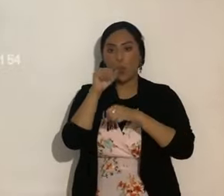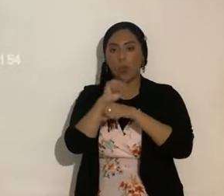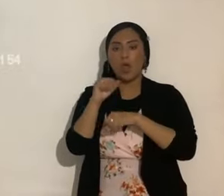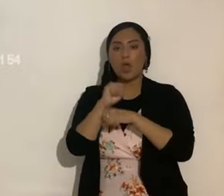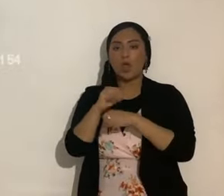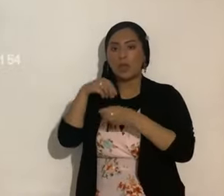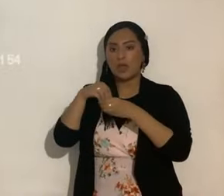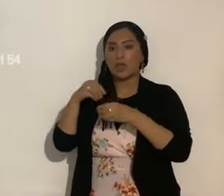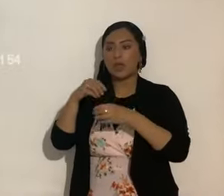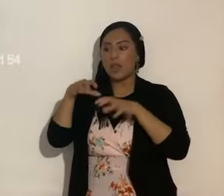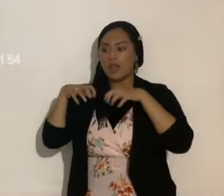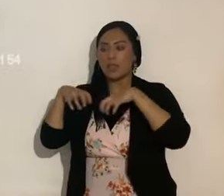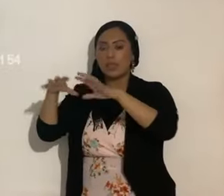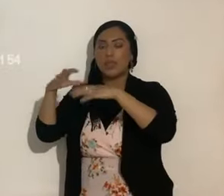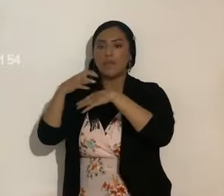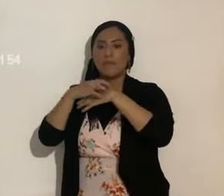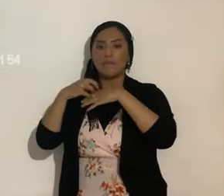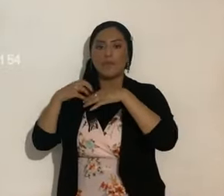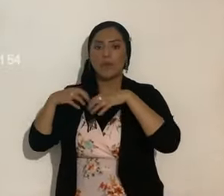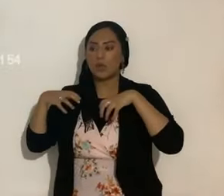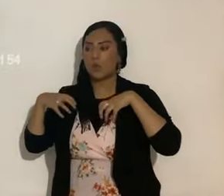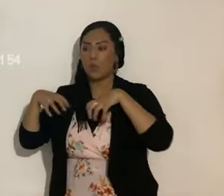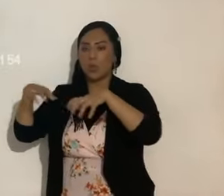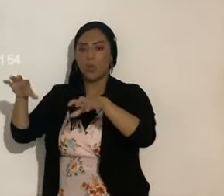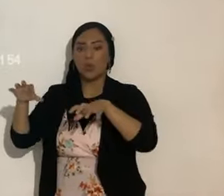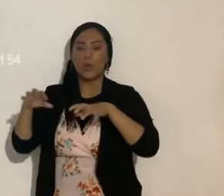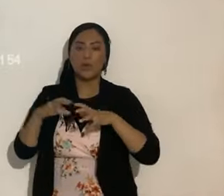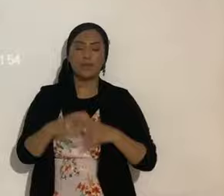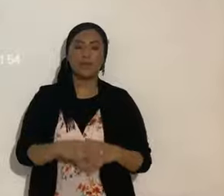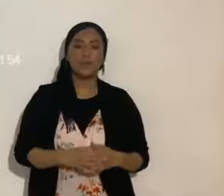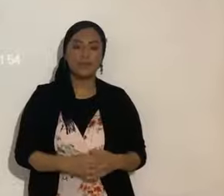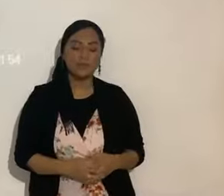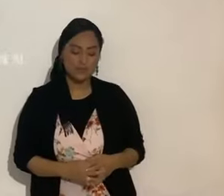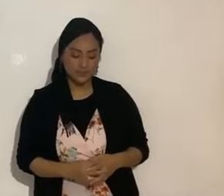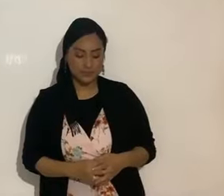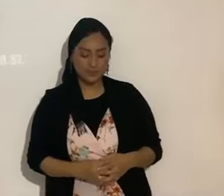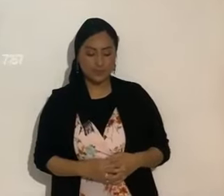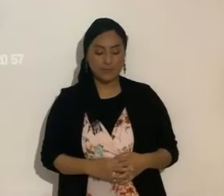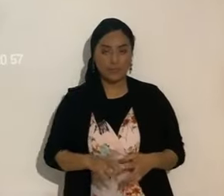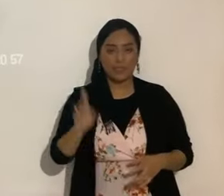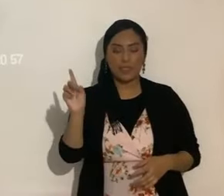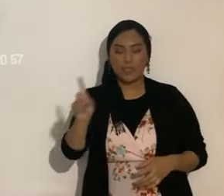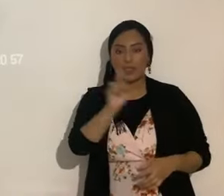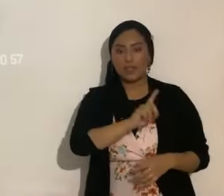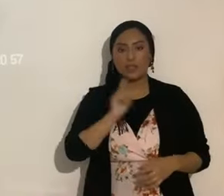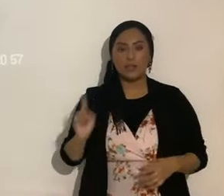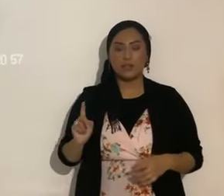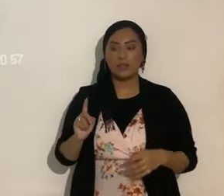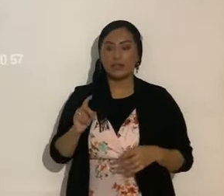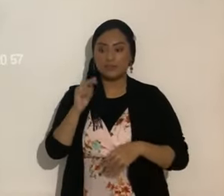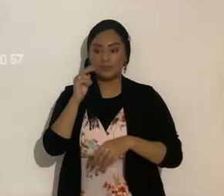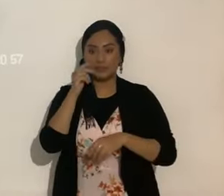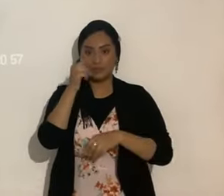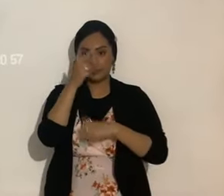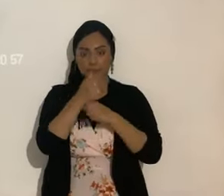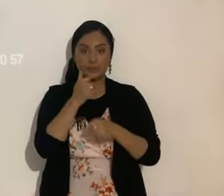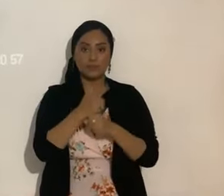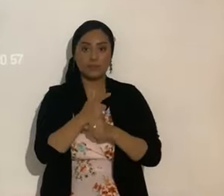viña, ¿sí? La parábola de los obreros de la viña. Cada uno de nosotros como congregante de Gozo y